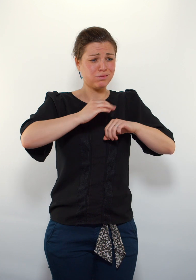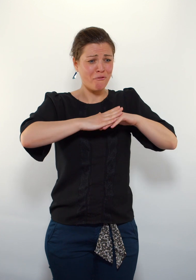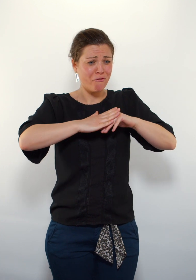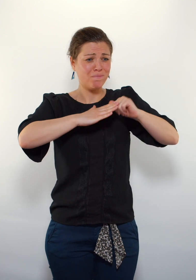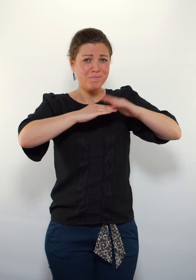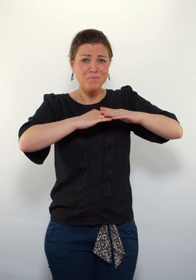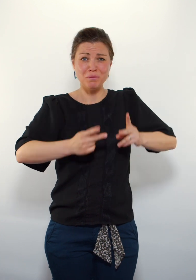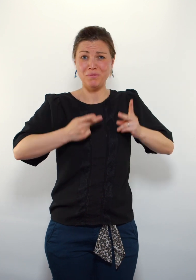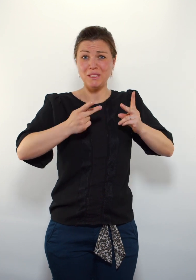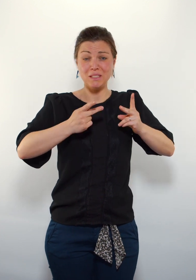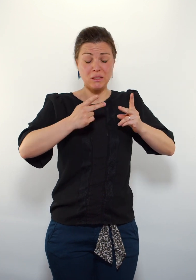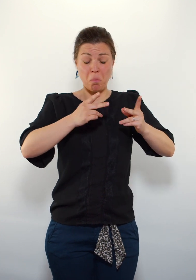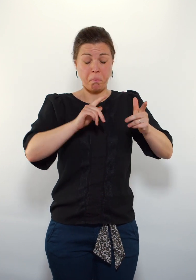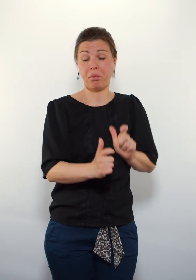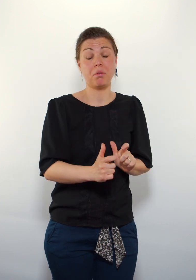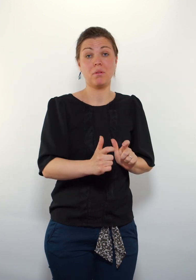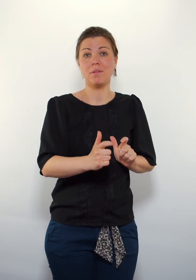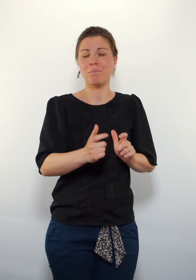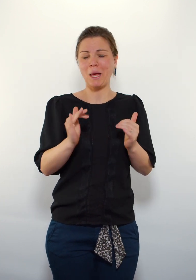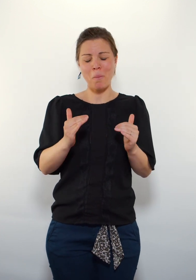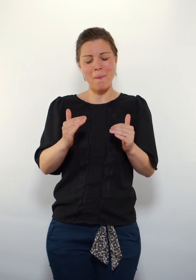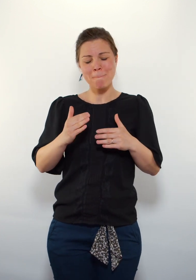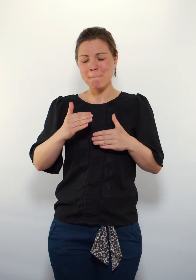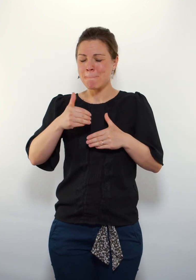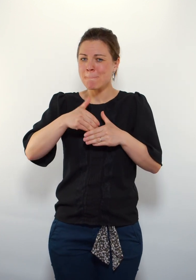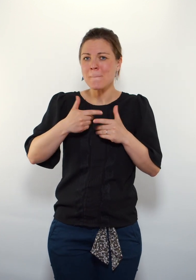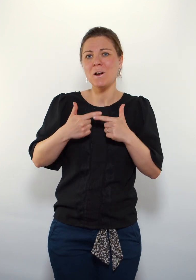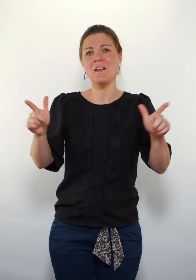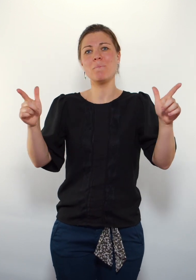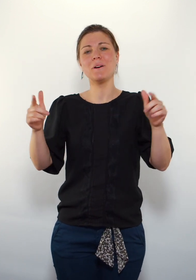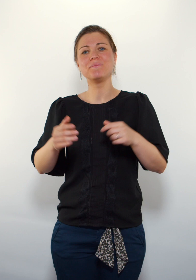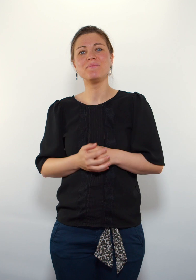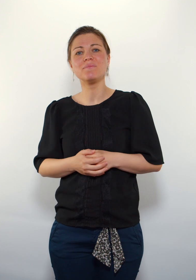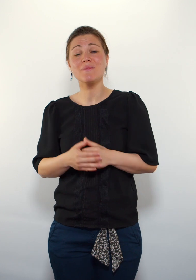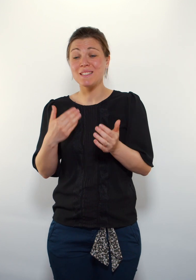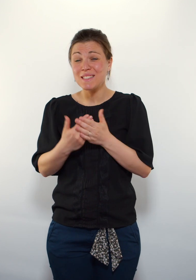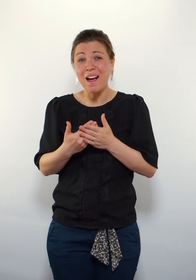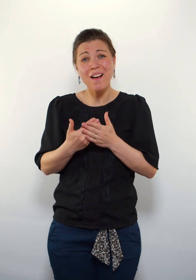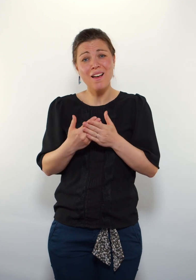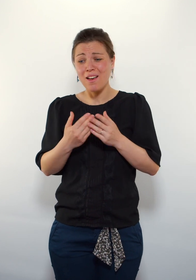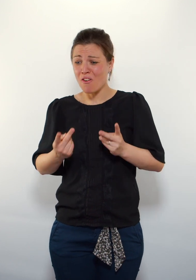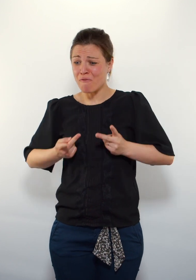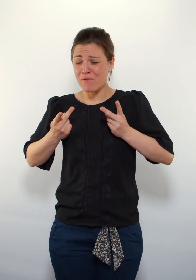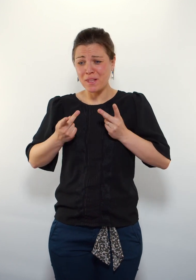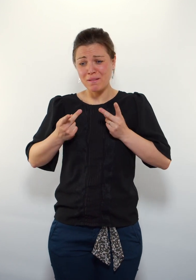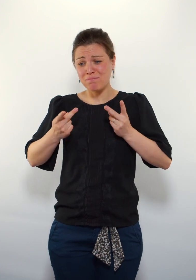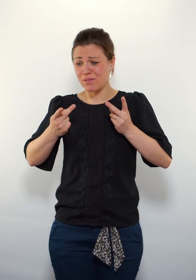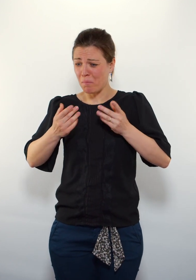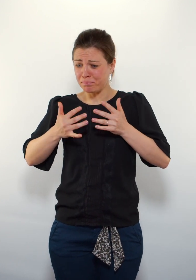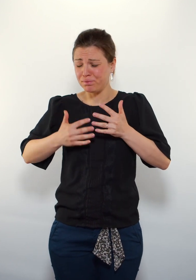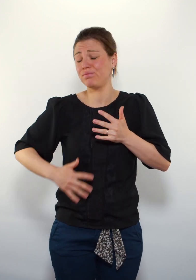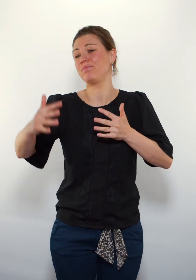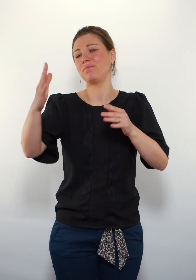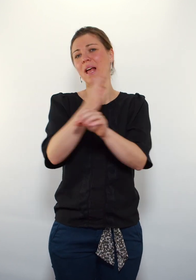quoi. Et c'est vraiment, ça a été vraiment le déclenchement incroyable. Surtout